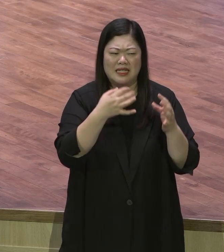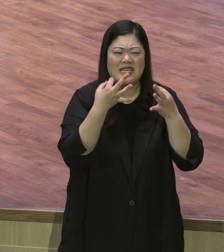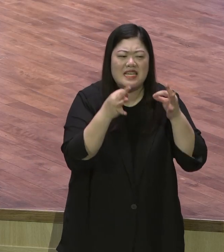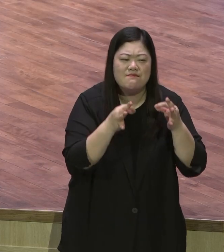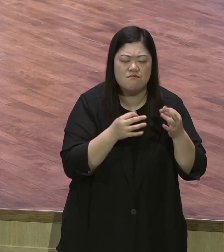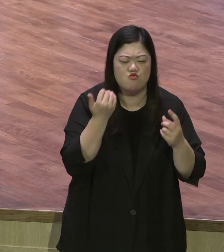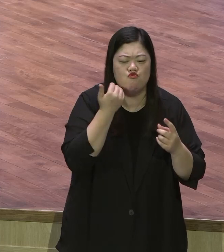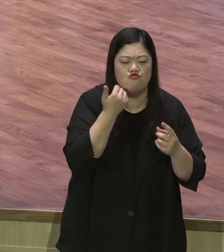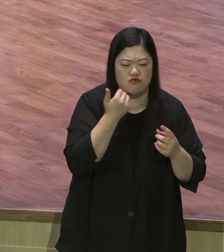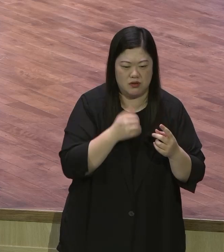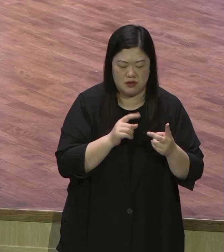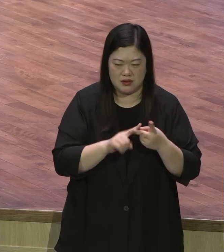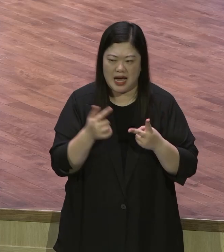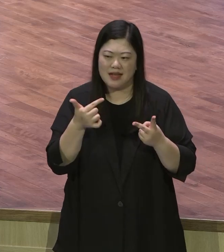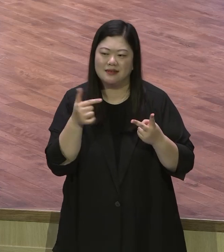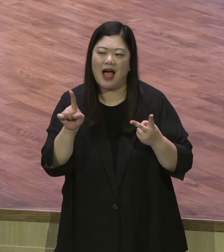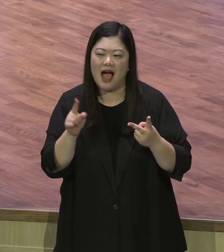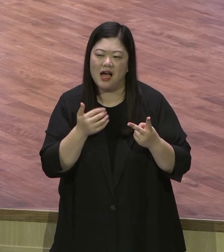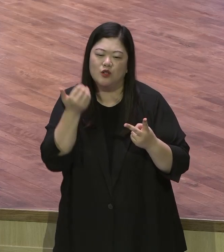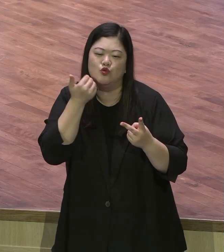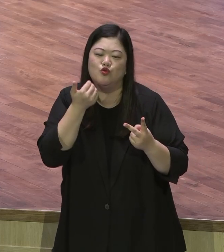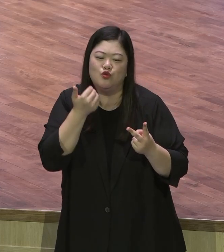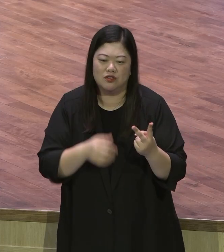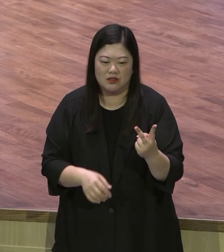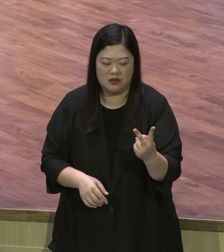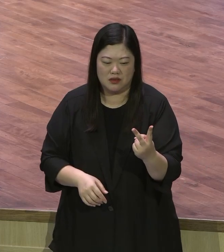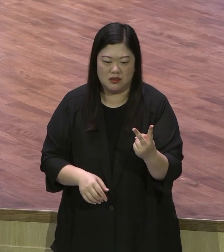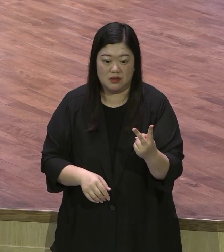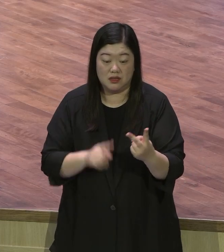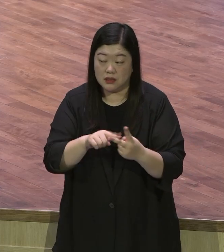이상. 일어나가니까 앉으면 막 나오잖아, 일어나니까.